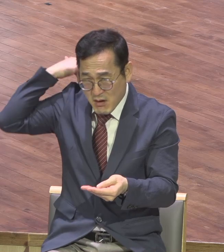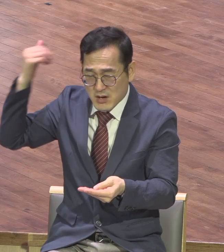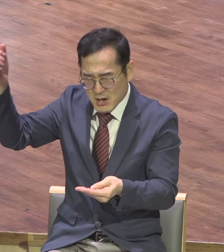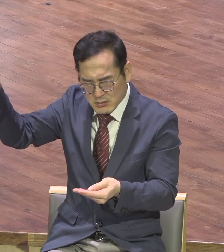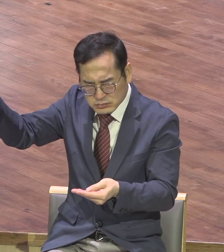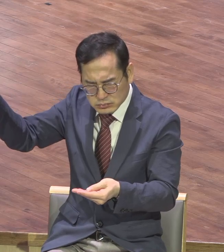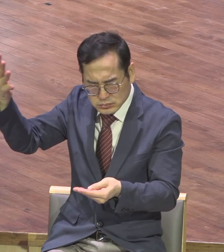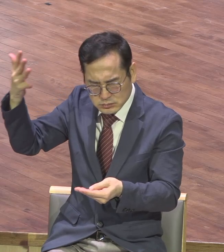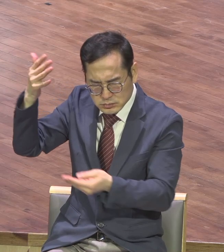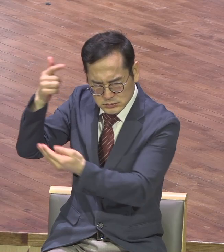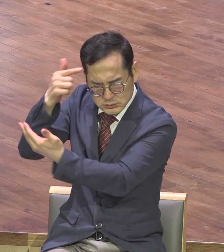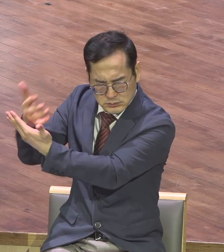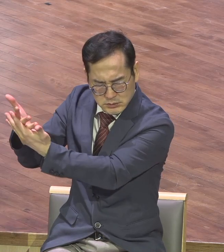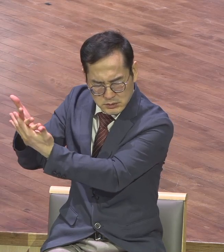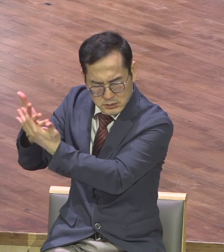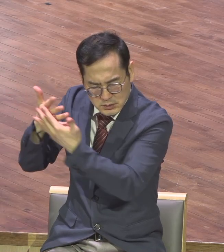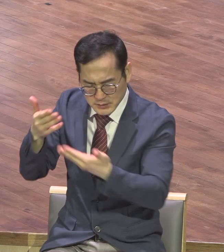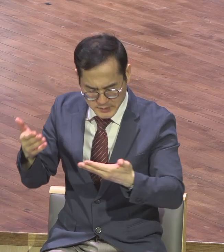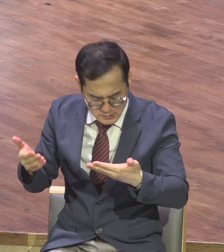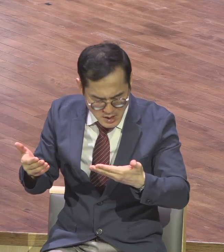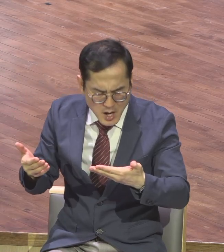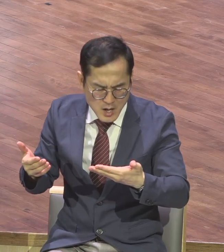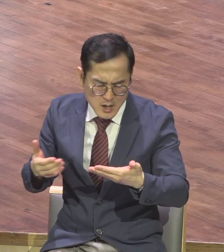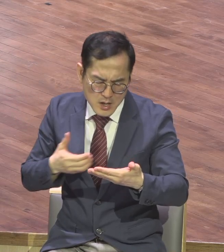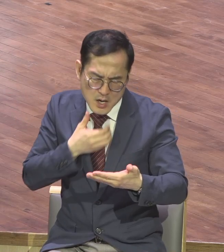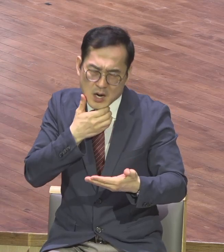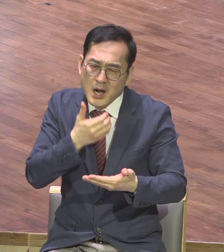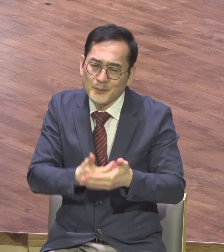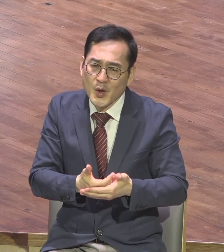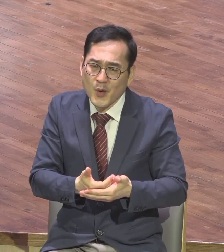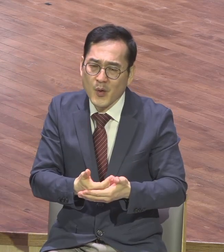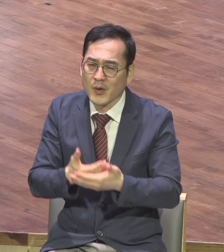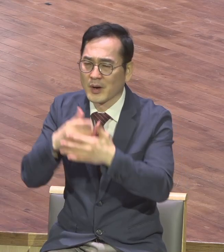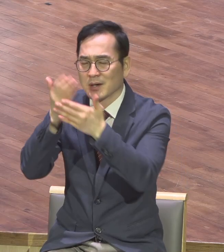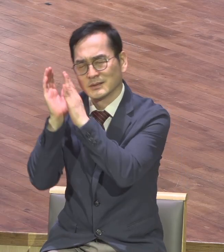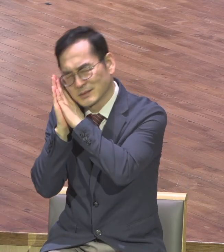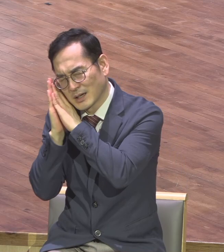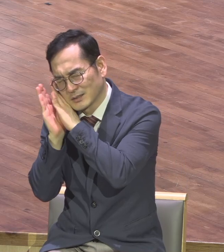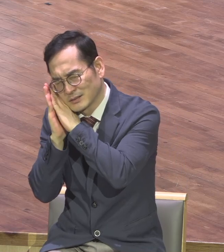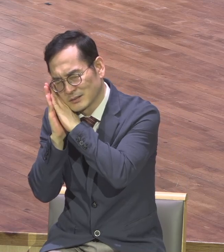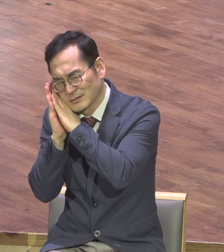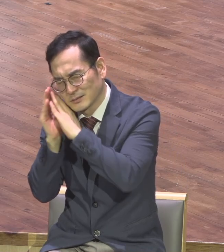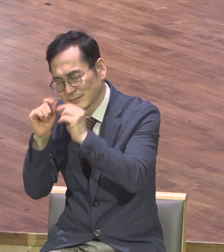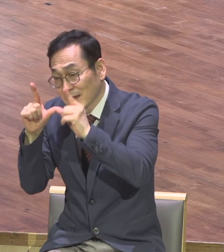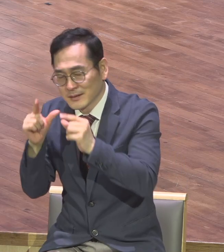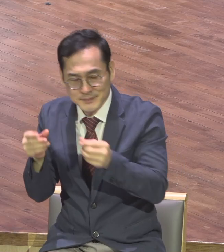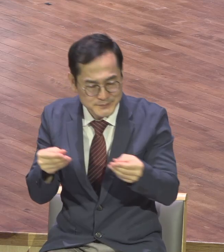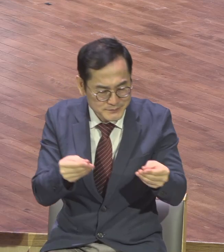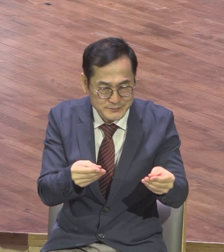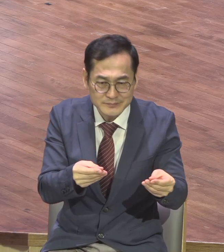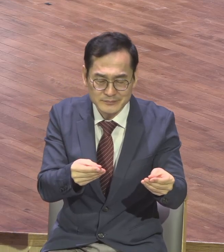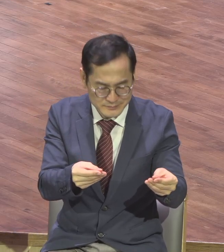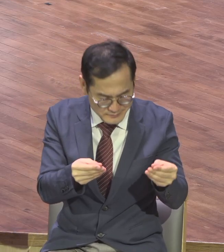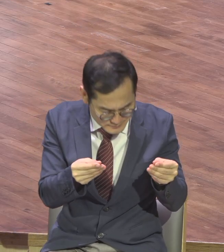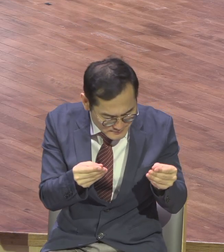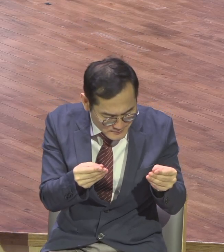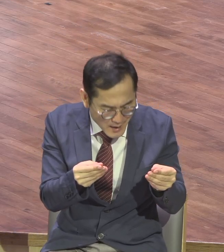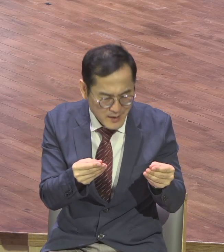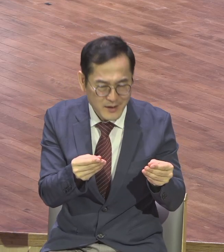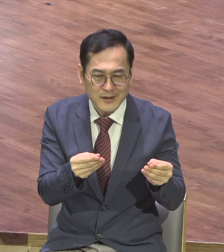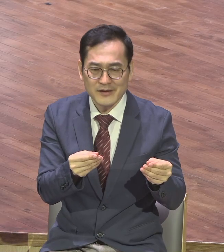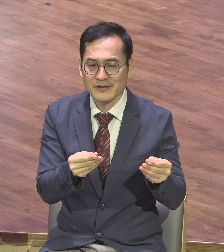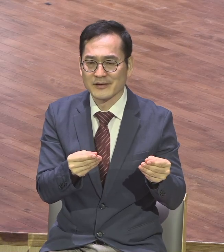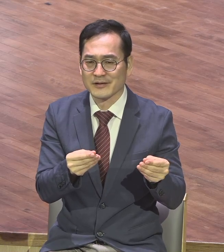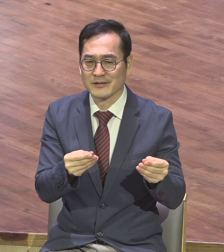지나가며 감회해졌다. 밤에 자는 시간에도 머리 위에 주민등록증을 놓고 자다가 잠이 오지